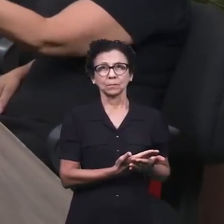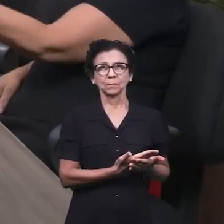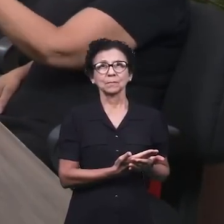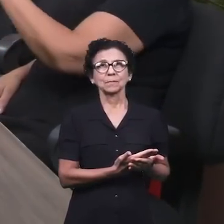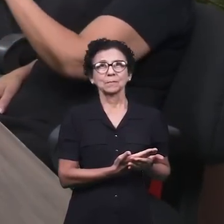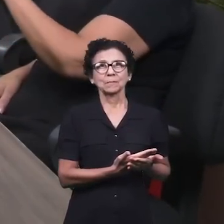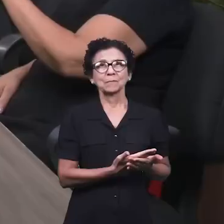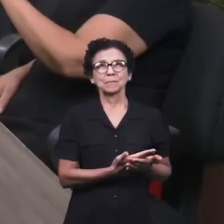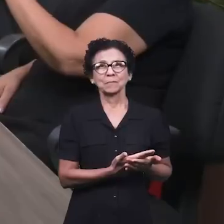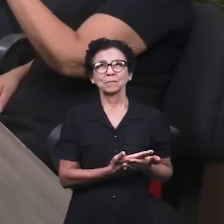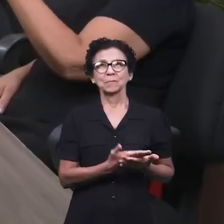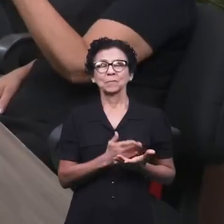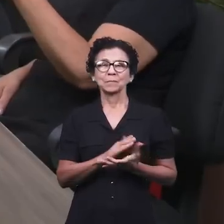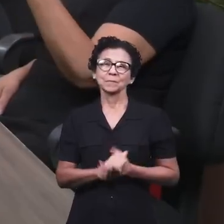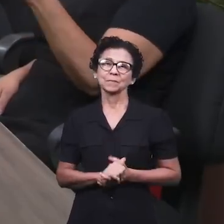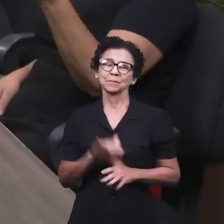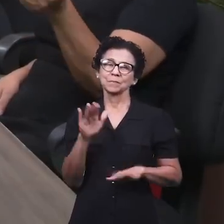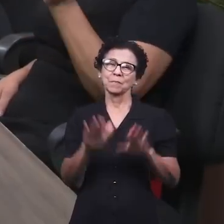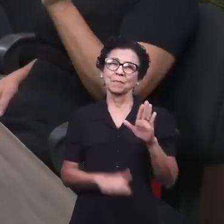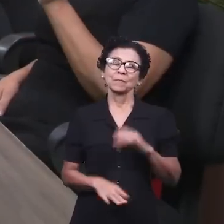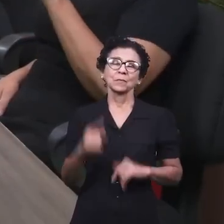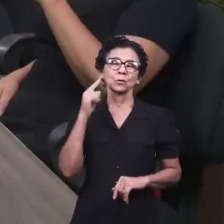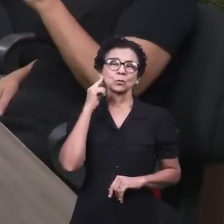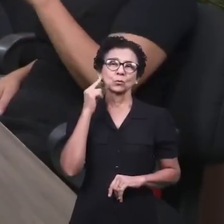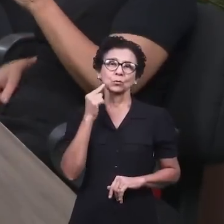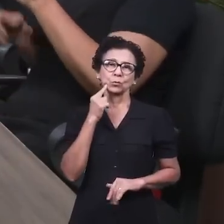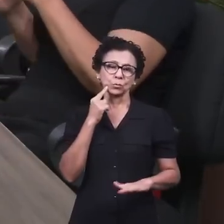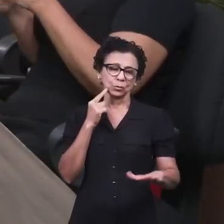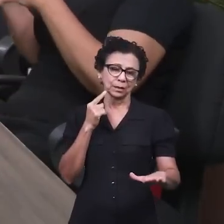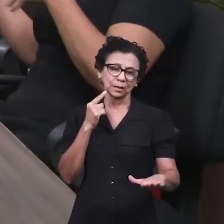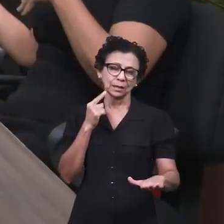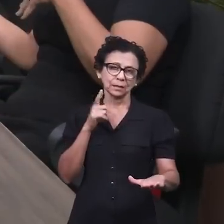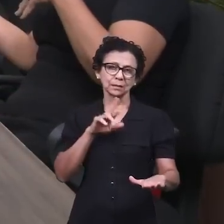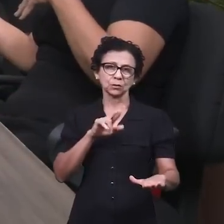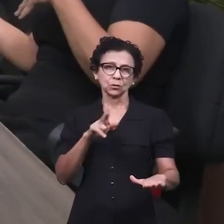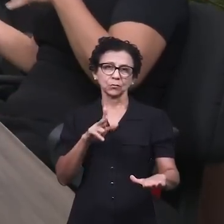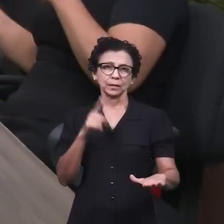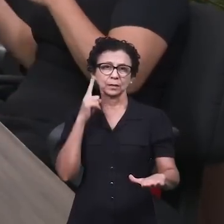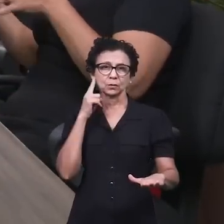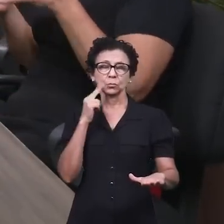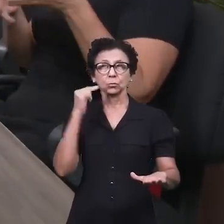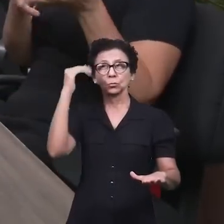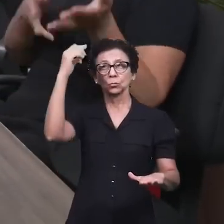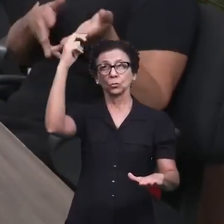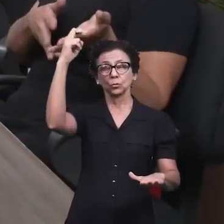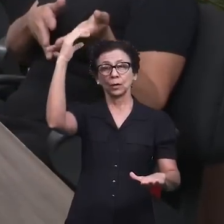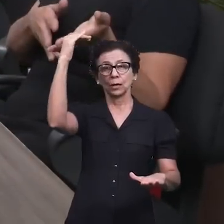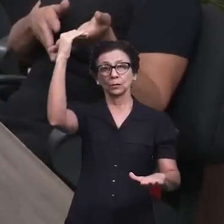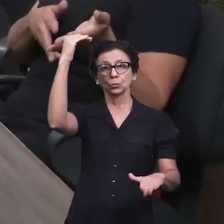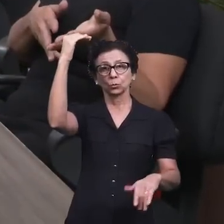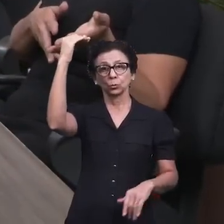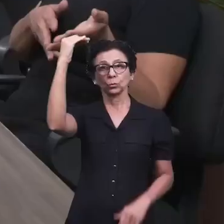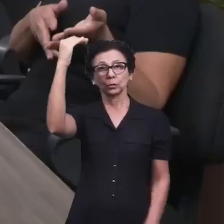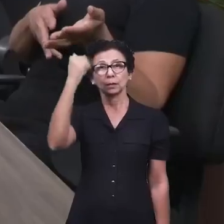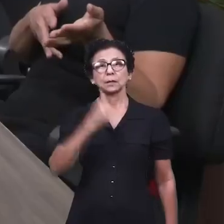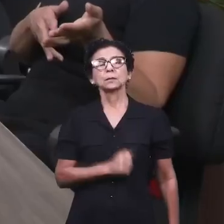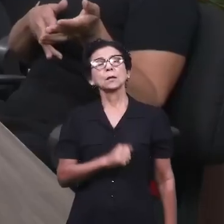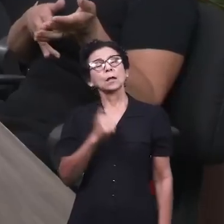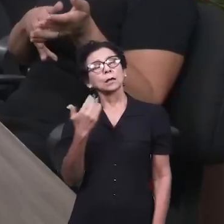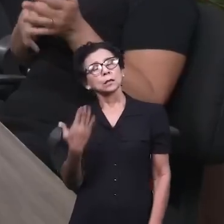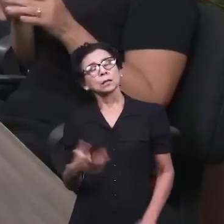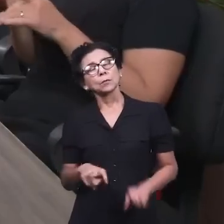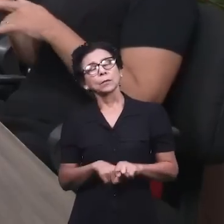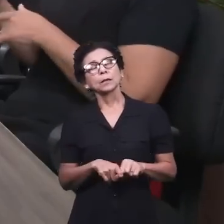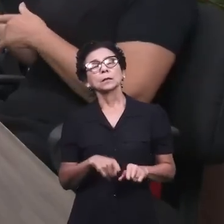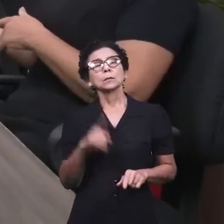surdo criança, é diferente de um surdo adulto, de um surdo que conhece Libras, de um surdo que não conhece Libras, não é isso? É isso